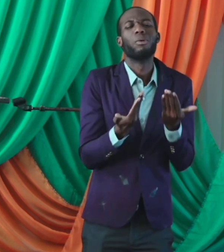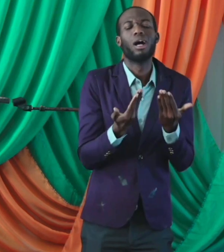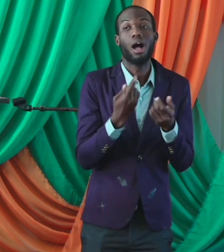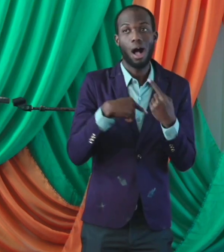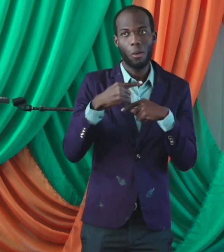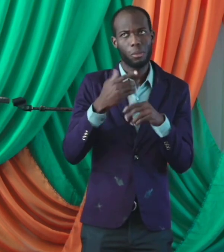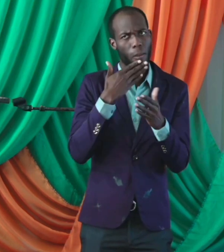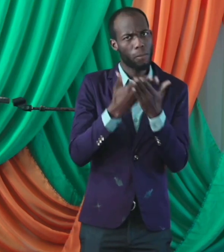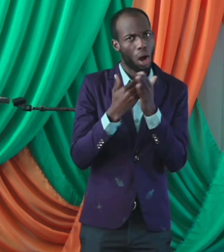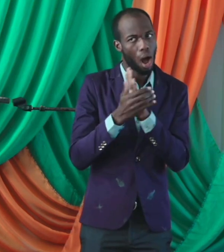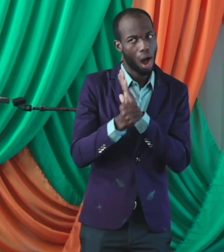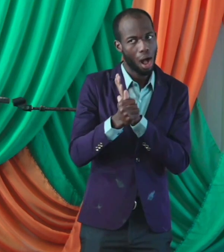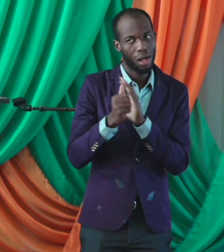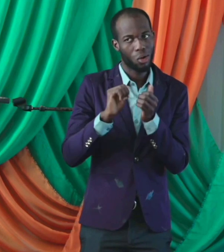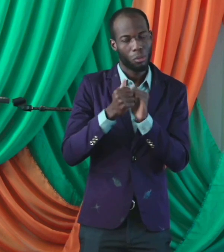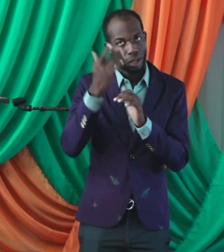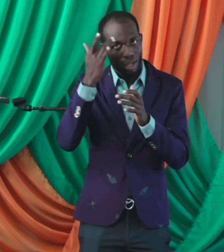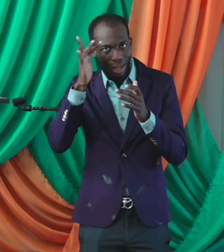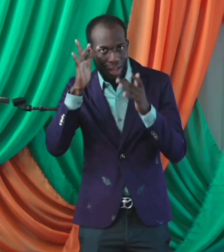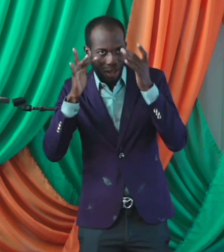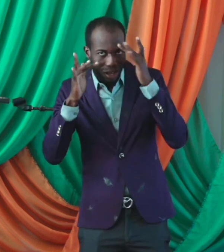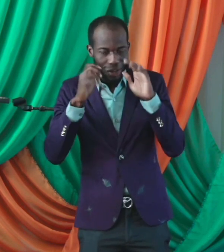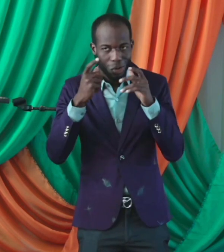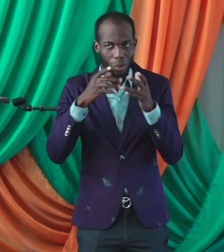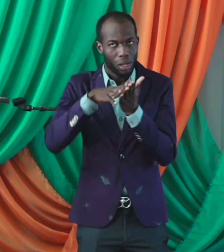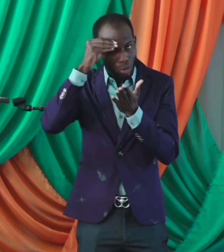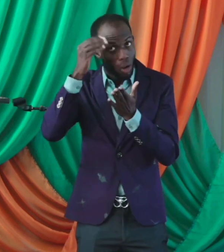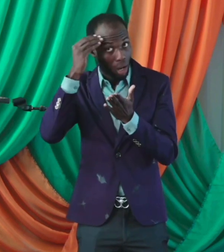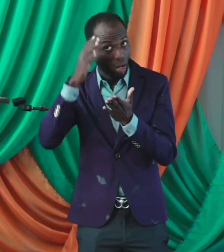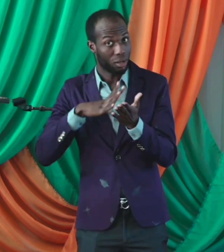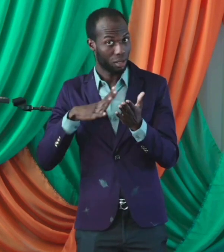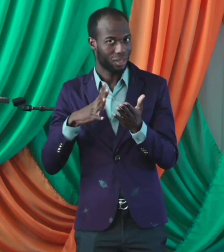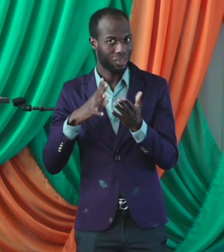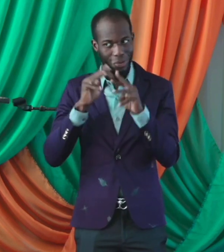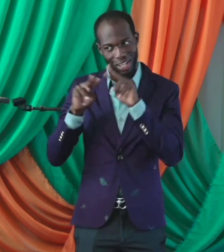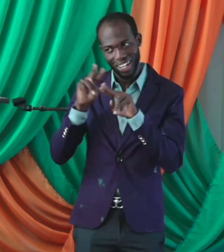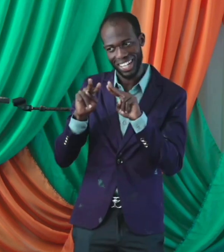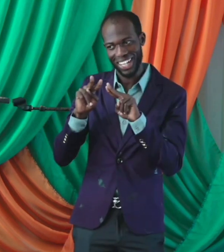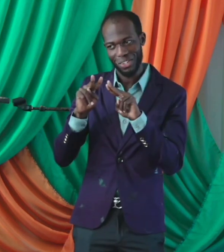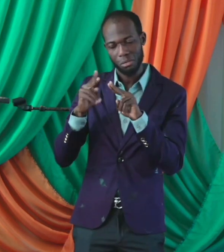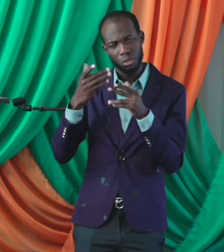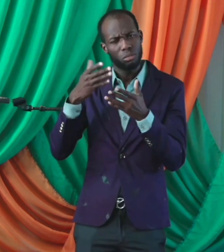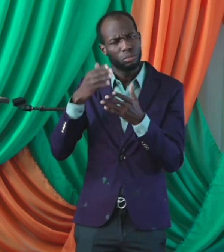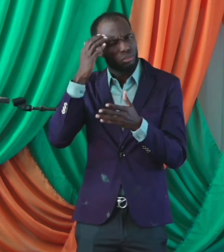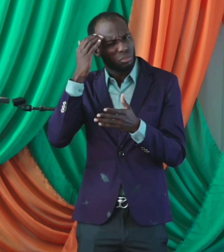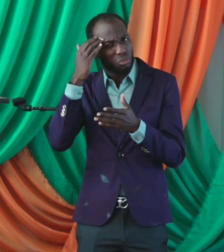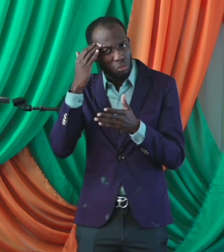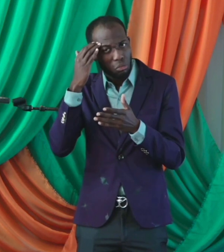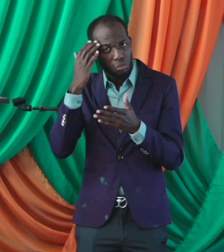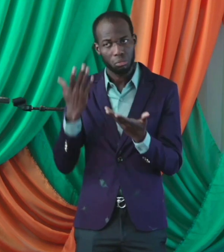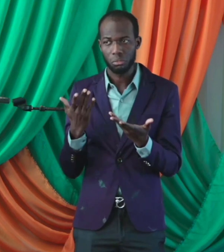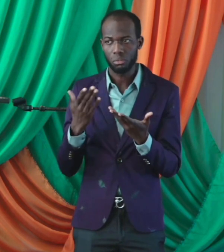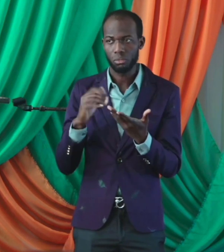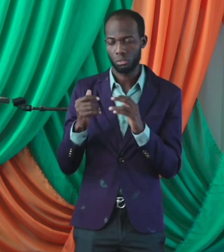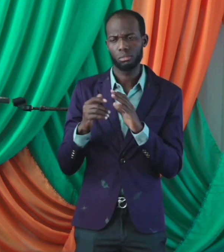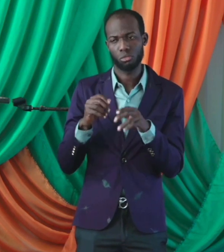bonne capacité. Capacité technique, connaissance au bagaille, maîtrise au bagaille. Ou bien en connaissance, c'est l'école qui baoule,